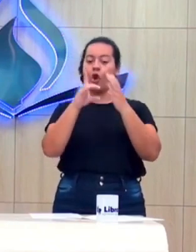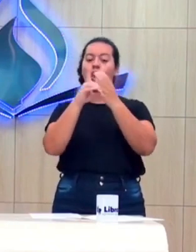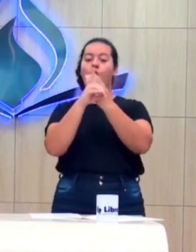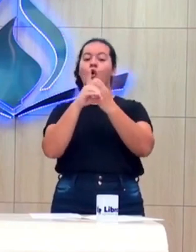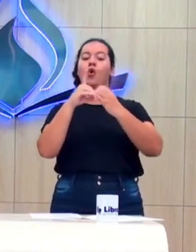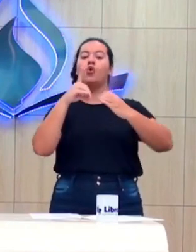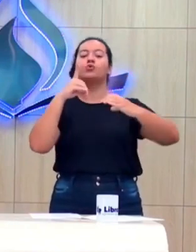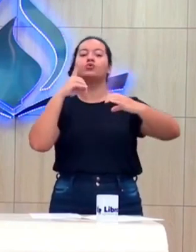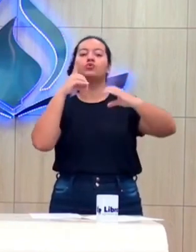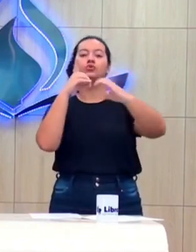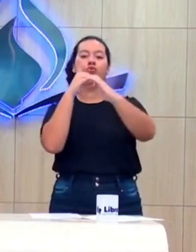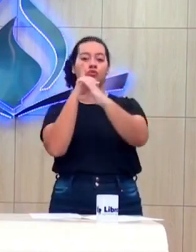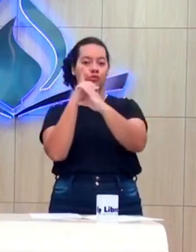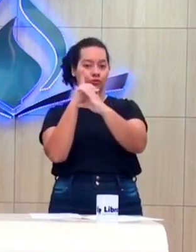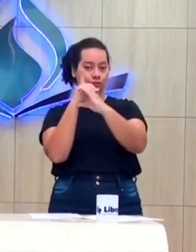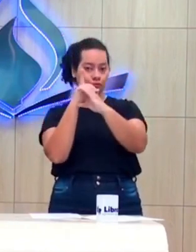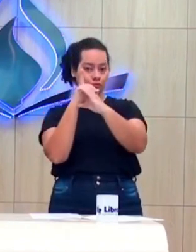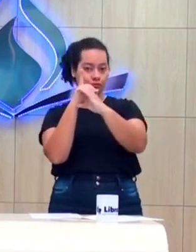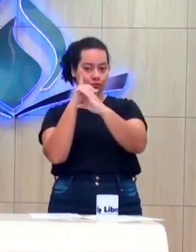culto.